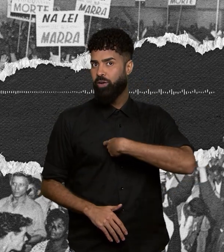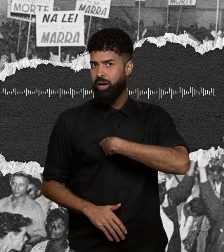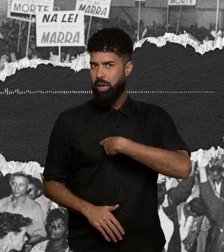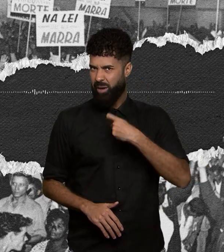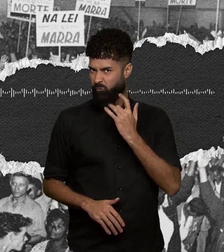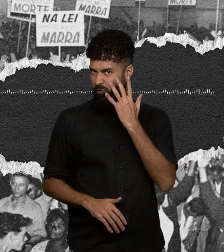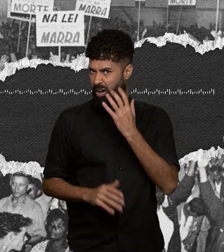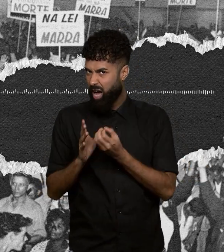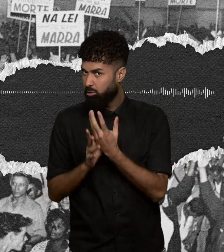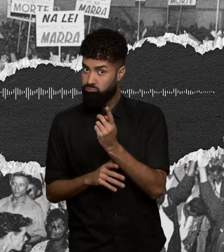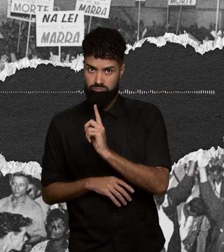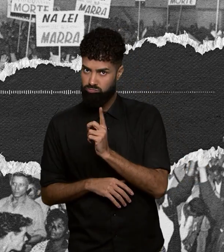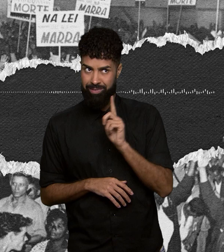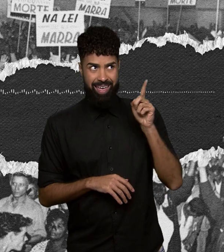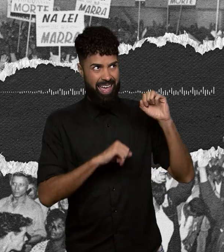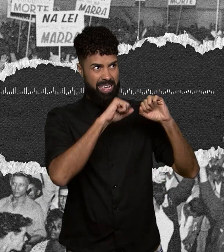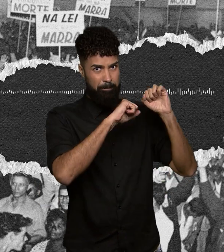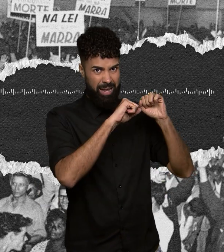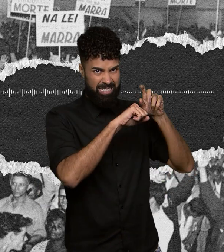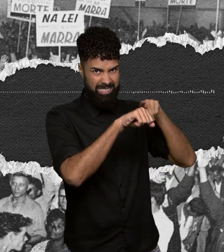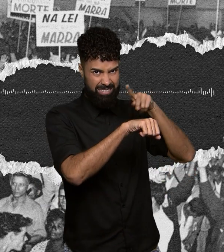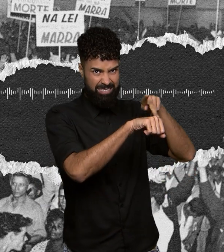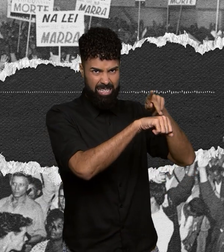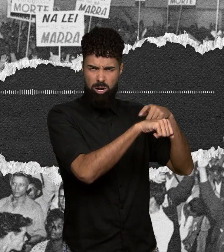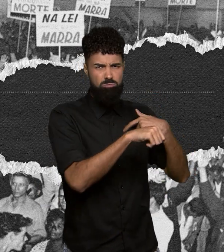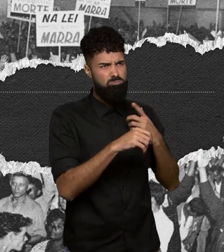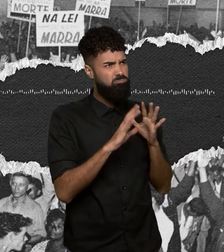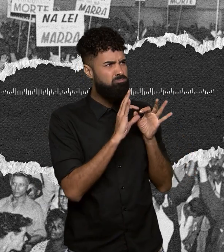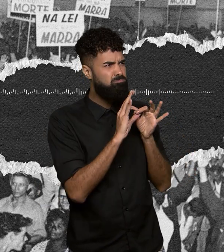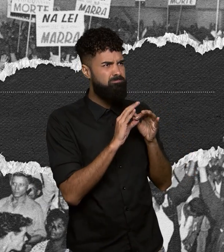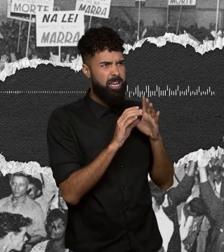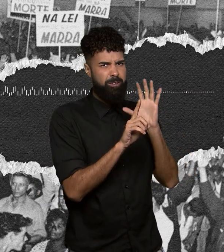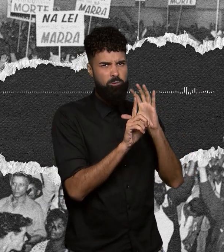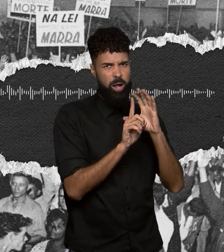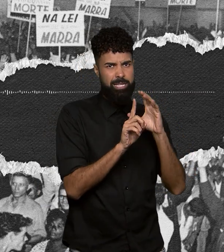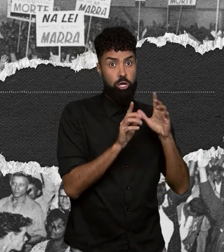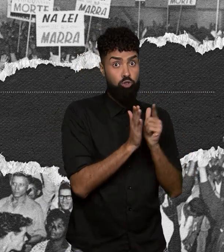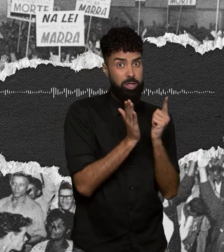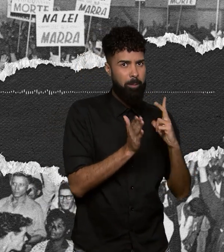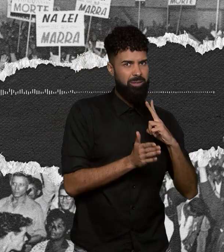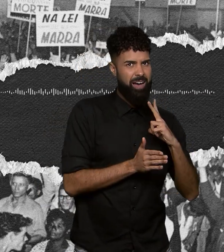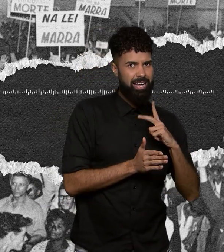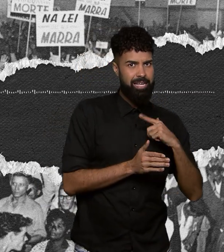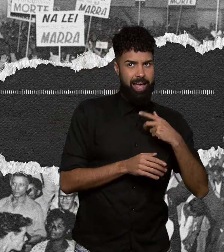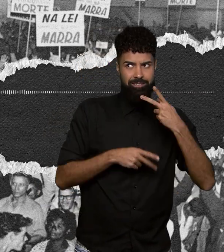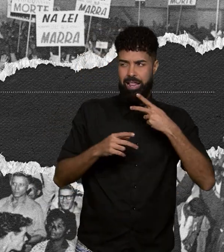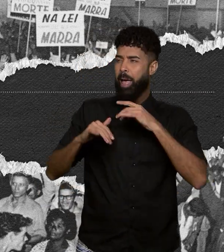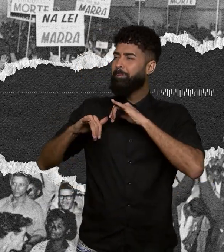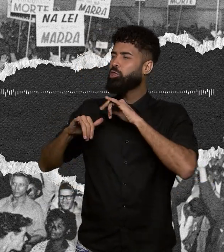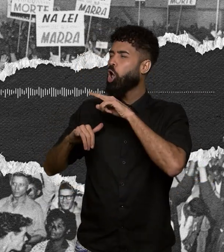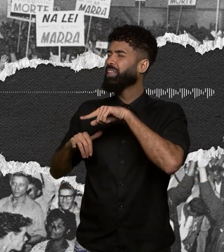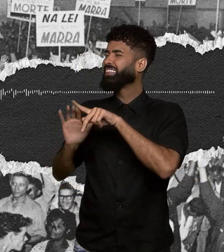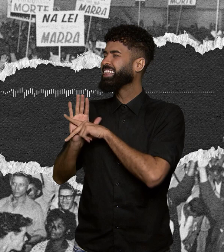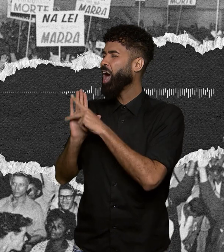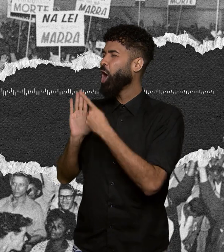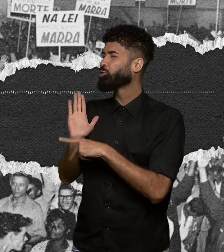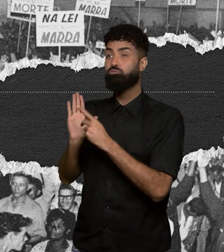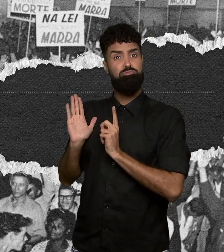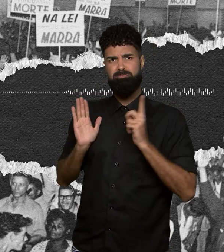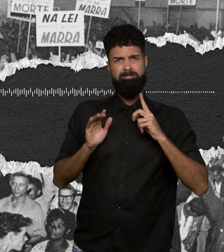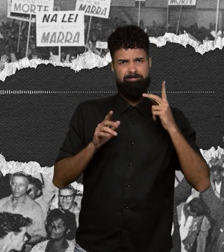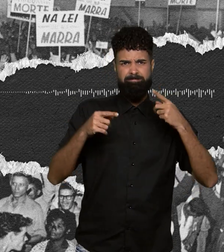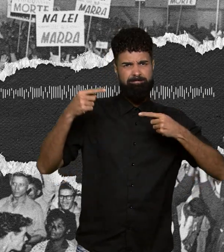multinacionais ficaram de mãos dadas com grandes jornais privados no lema contrário ao do petróleo é nosso Teve até